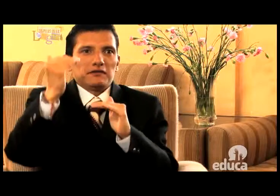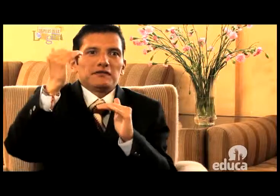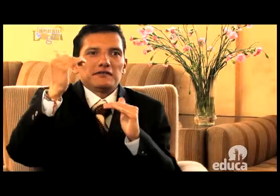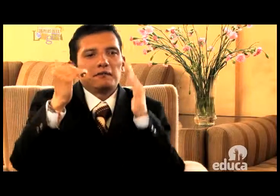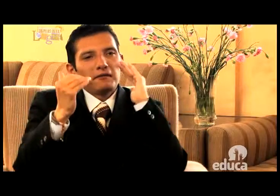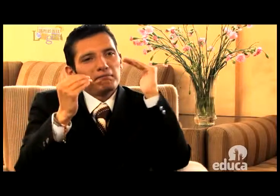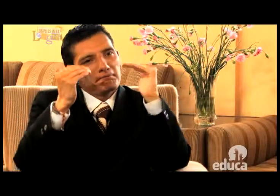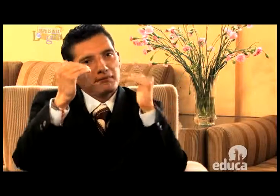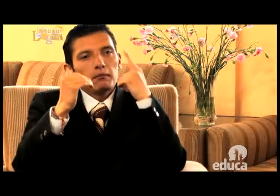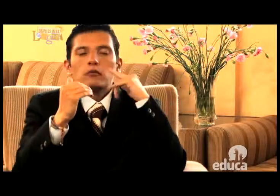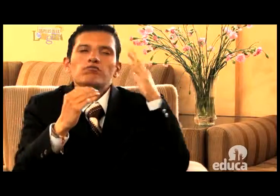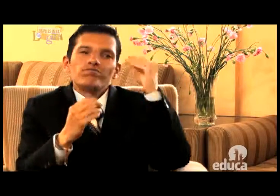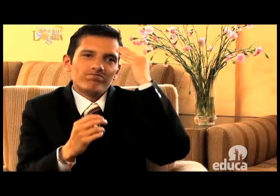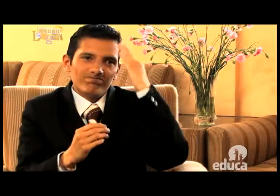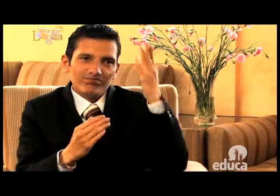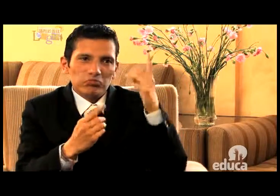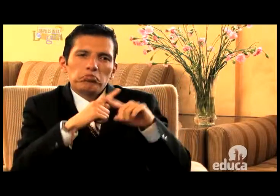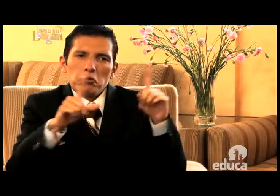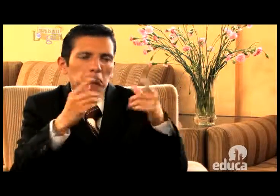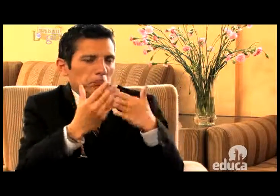Con él me comunico a través de la escritura.